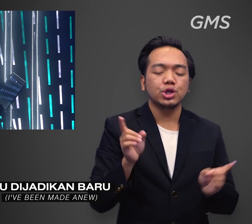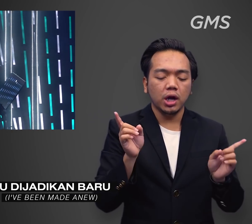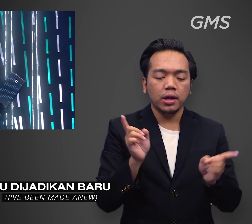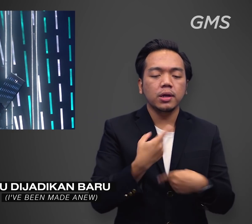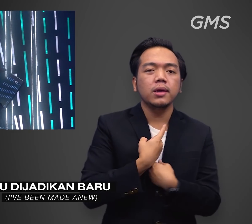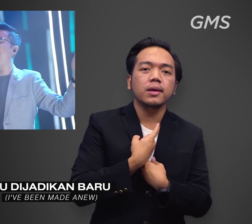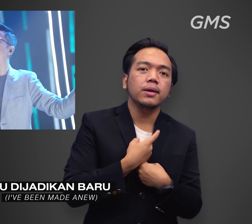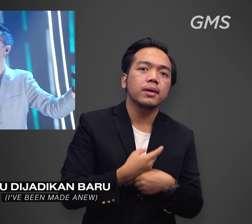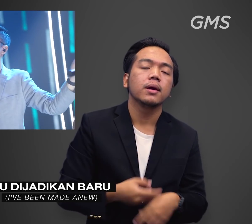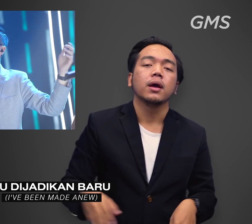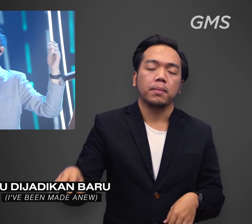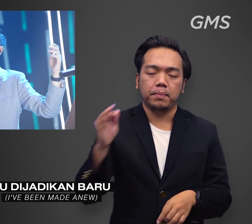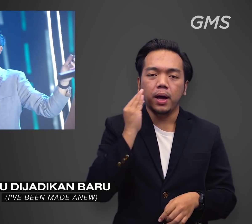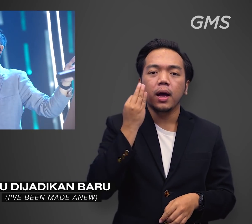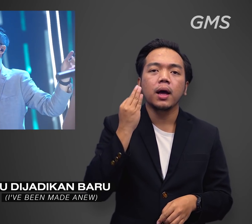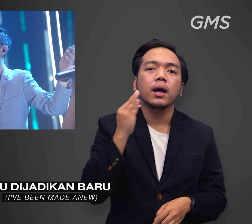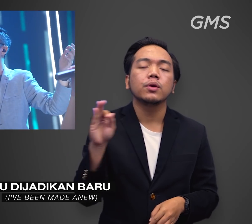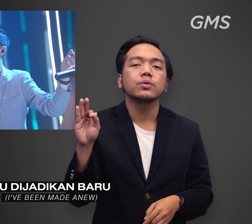ku